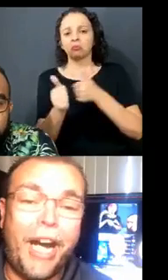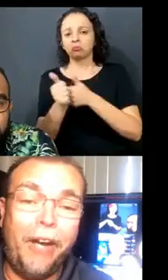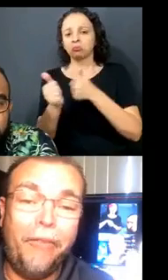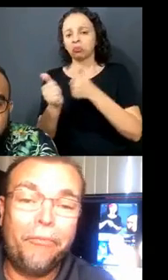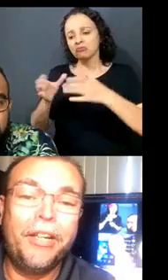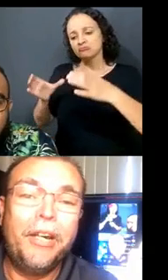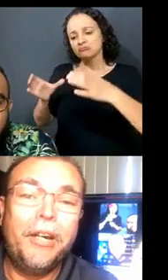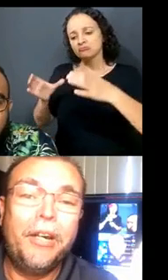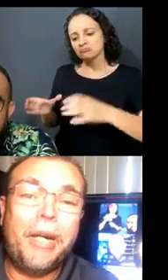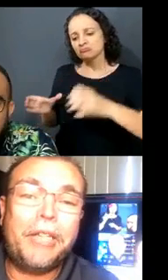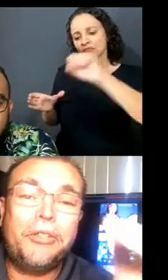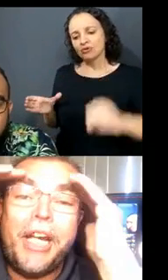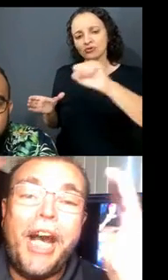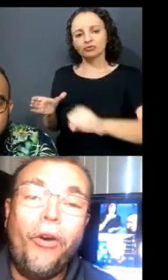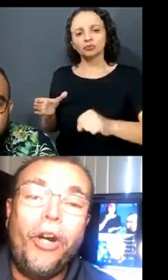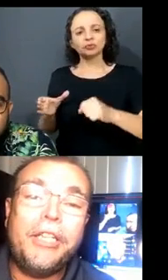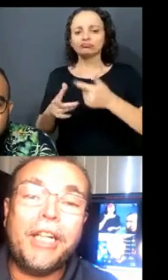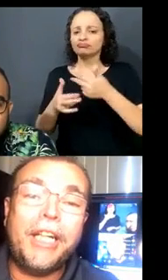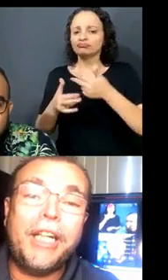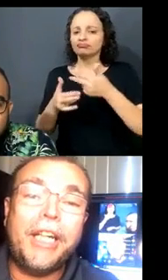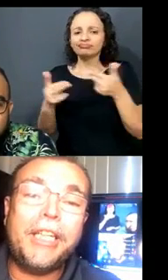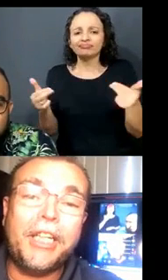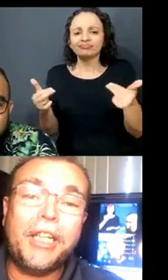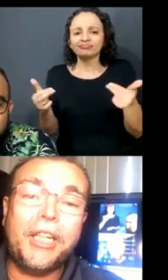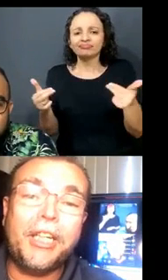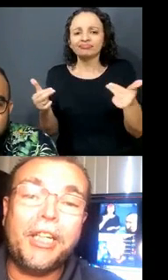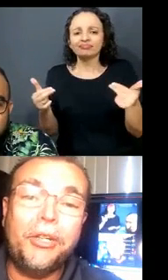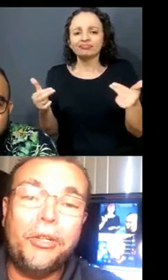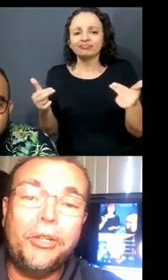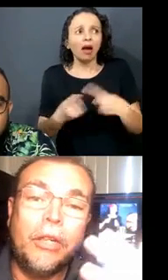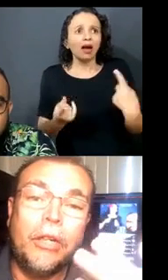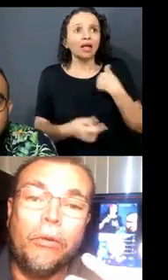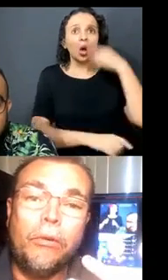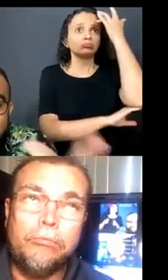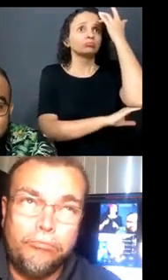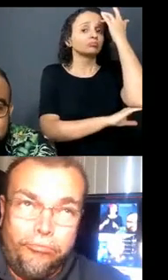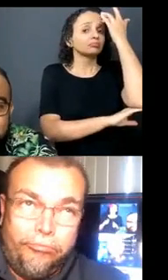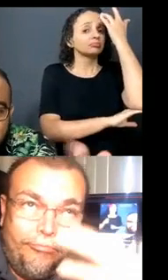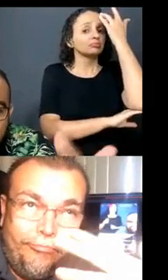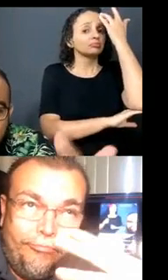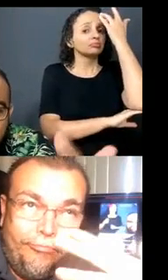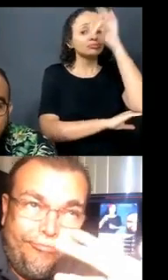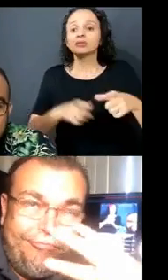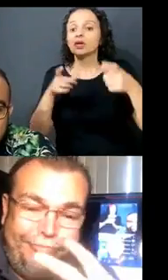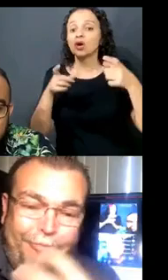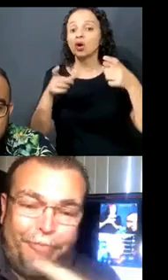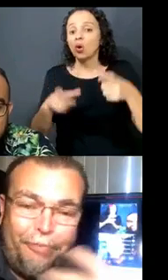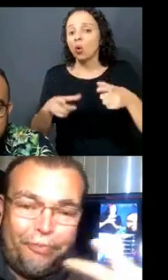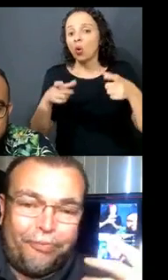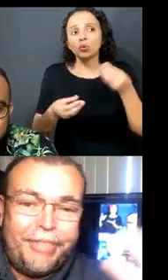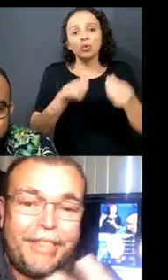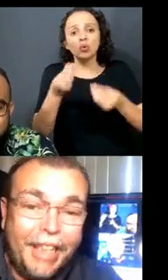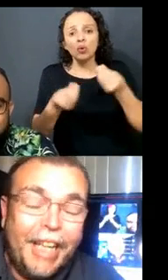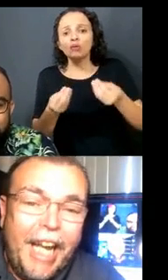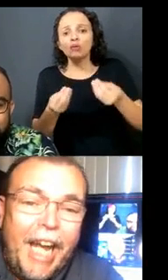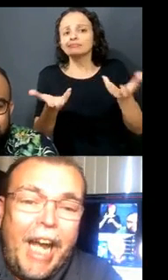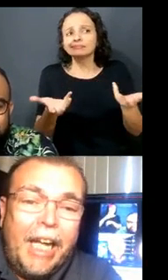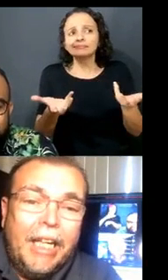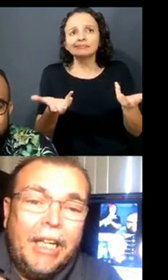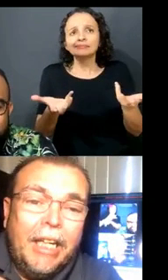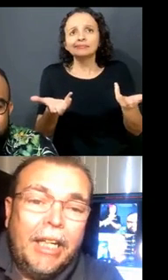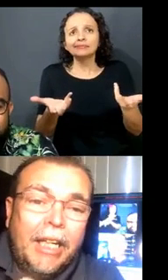Todo lugar. Qualquer Mas lugar. eu não sei aonde a igreja adquiriu Até na sinagoga e no templo ele pregava.